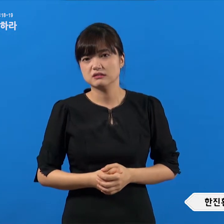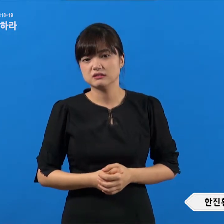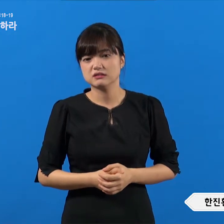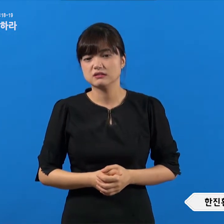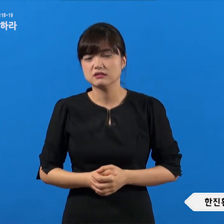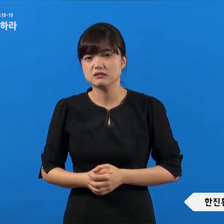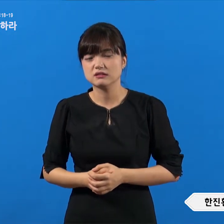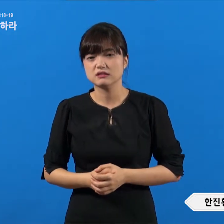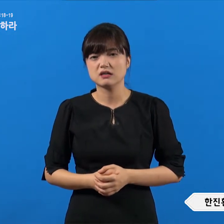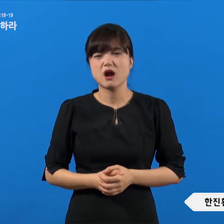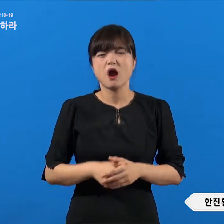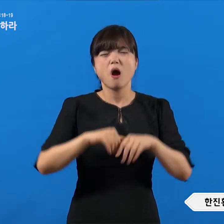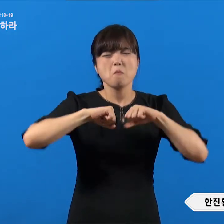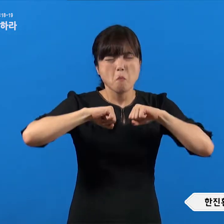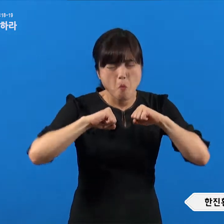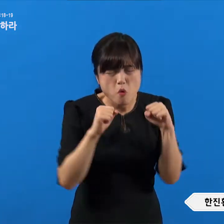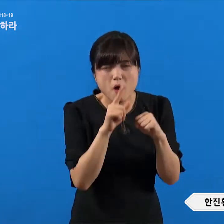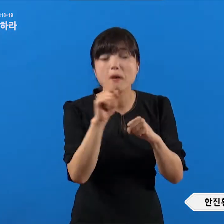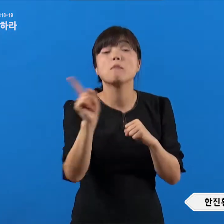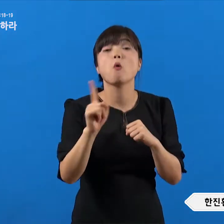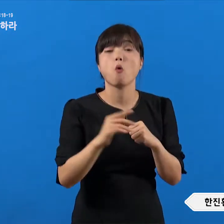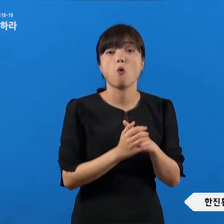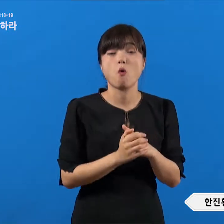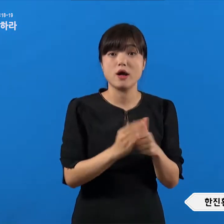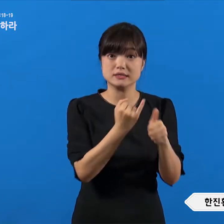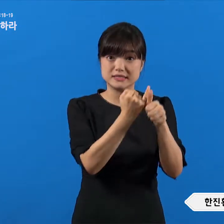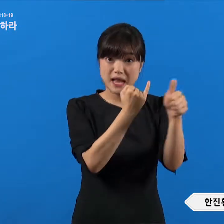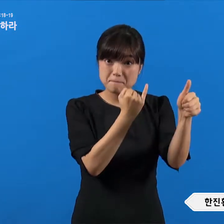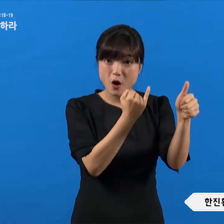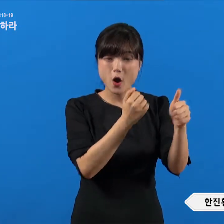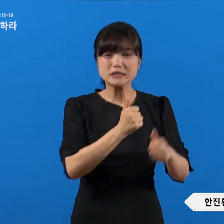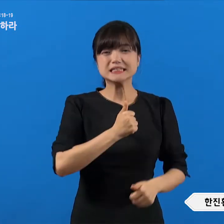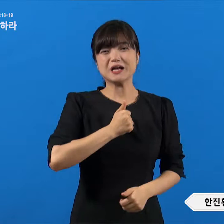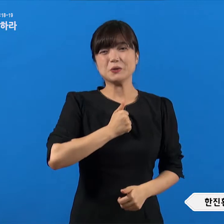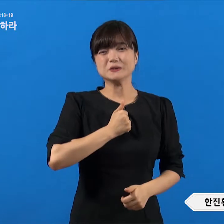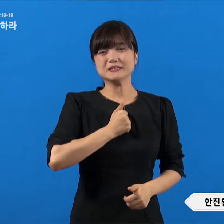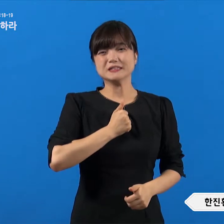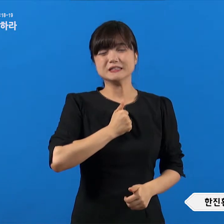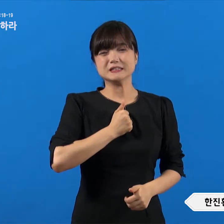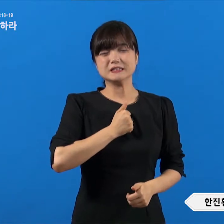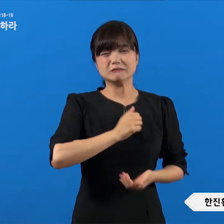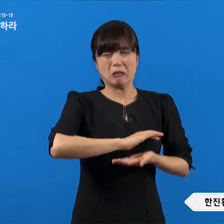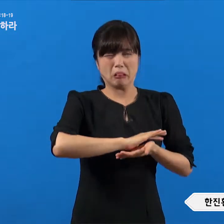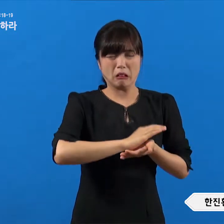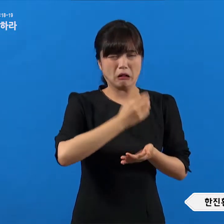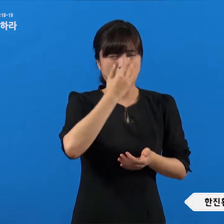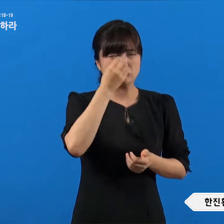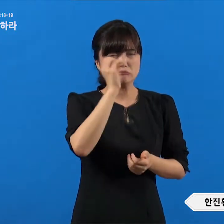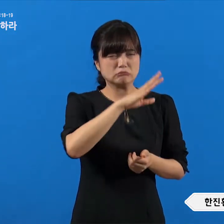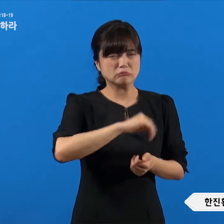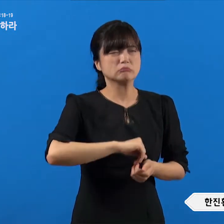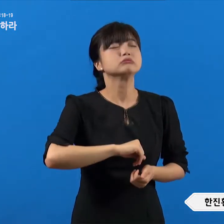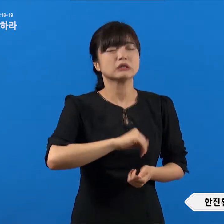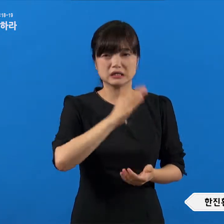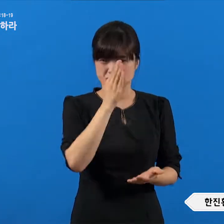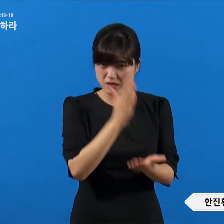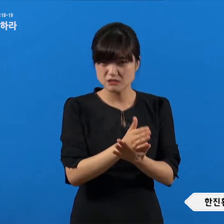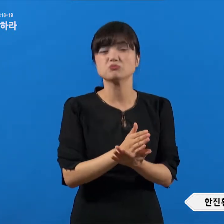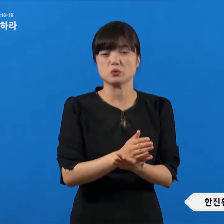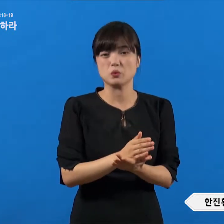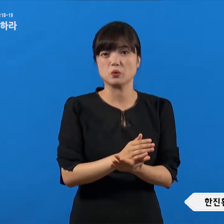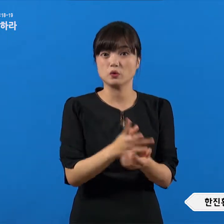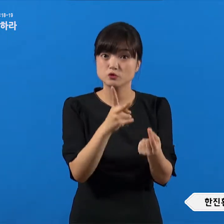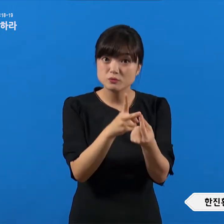자, 복종하라 하는 말은 첫째는 남편의 자존심을 짓밟으면 안 된다 하는 뜻이고, 그리고